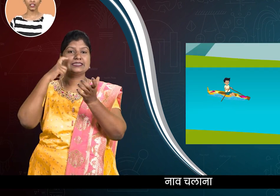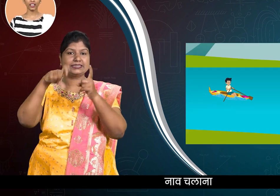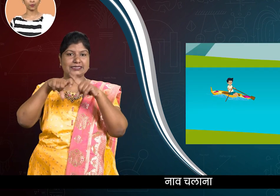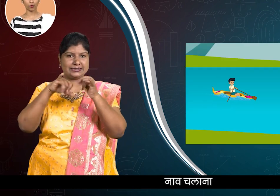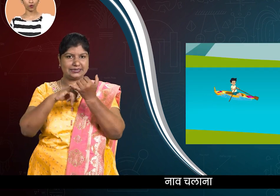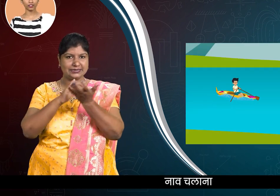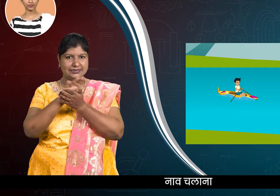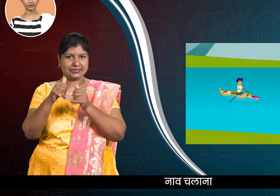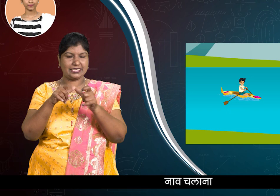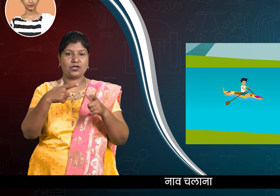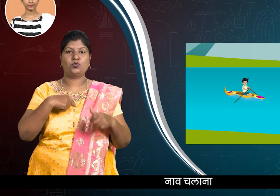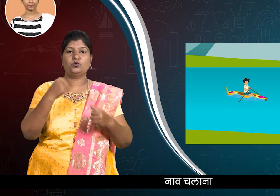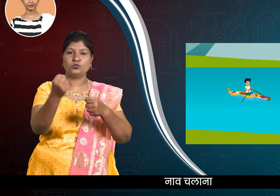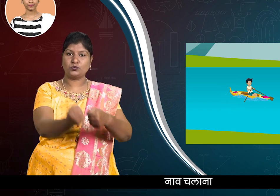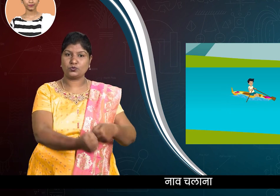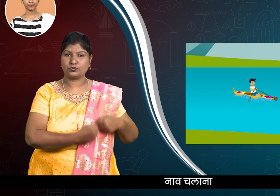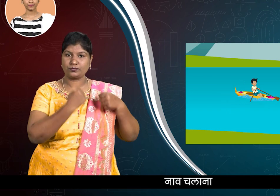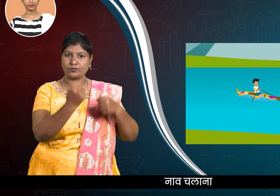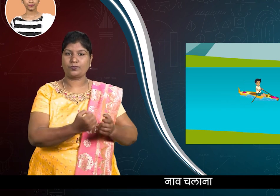नाव चलाना,